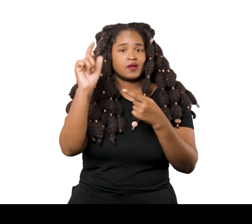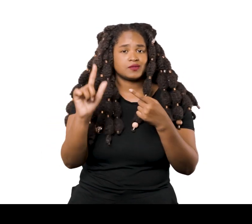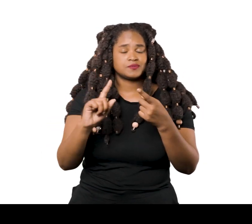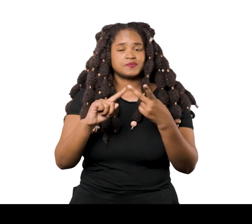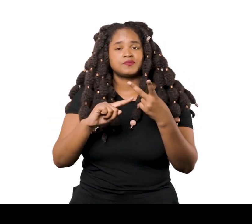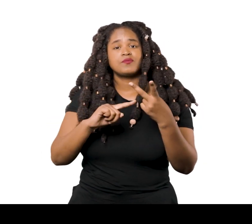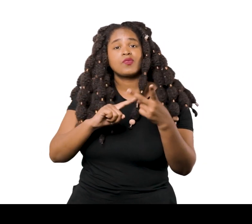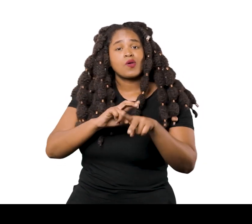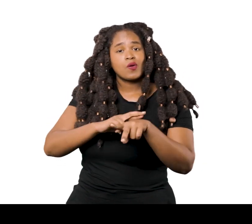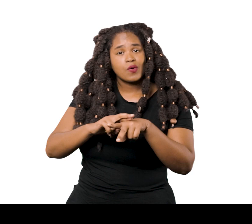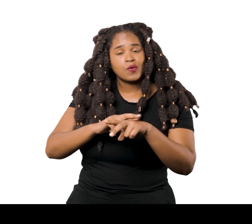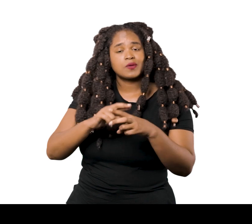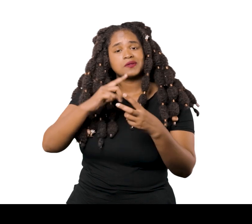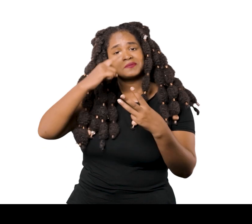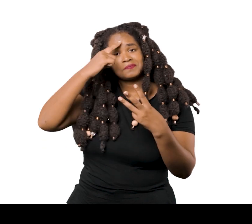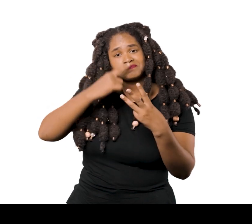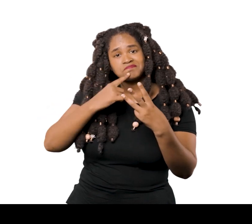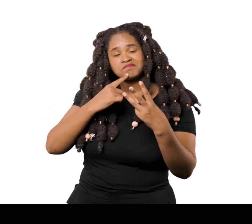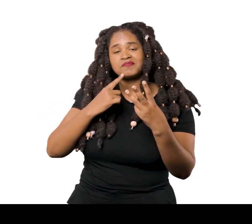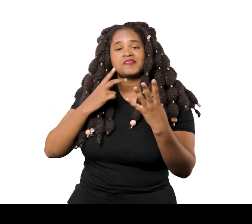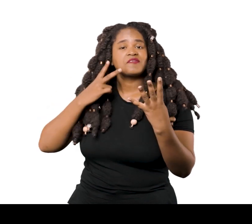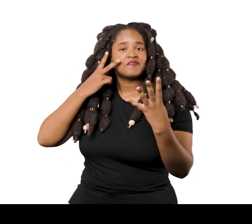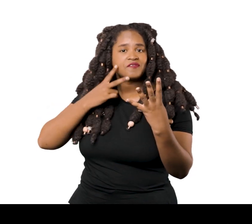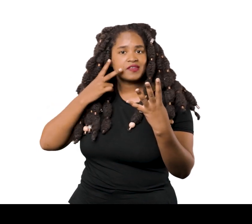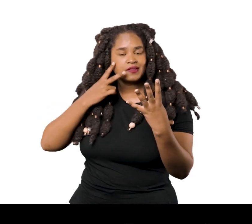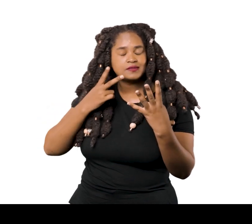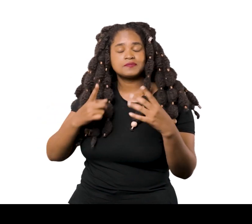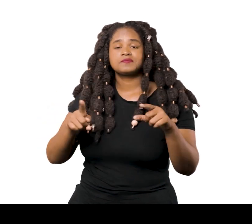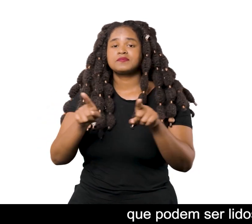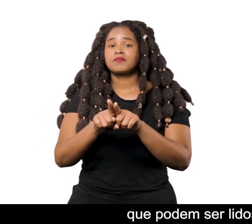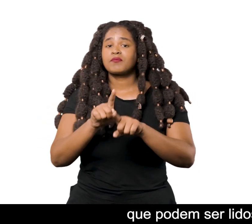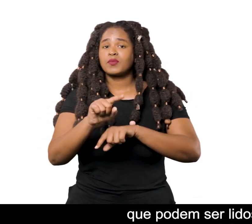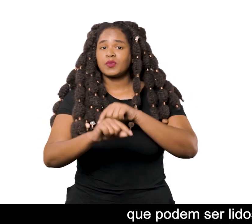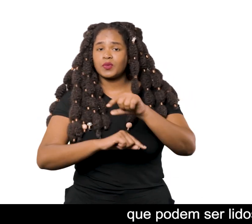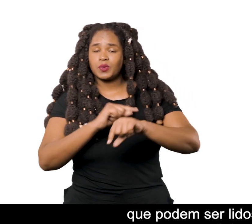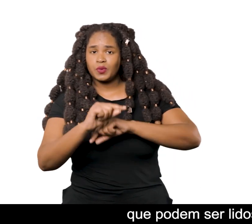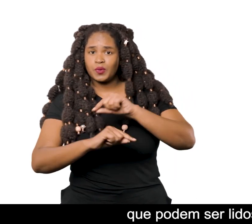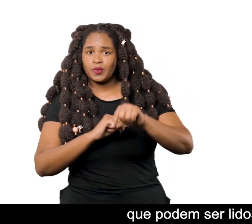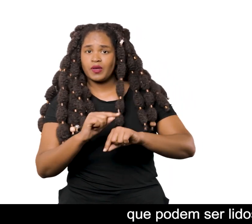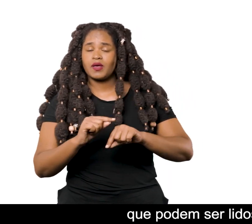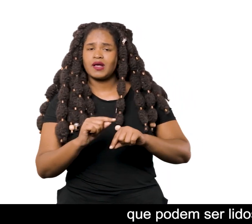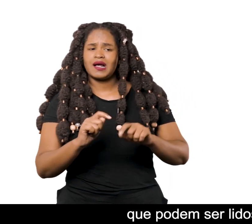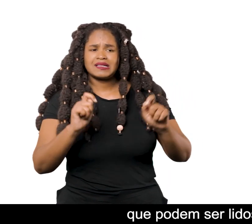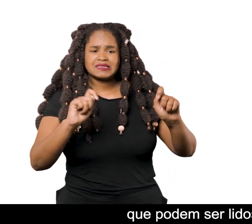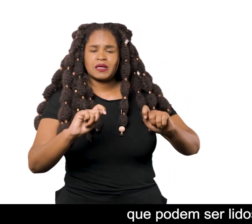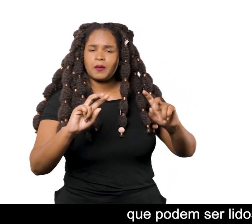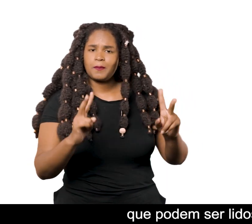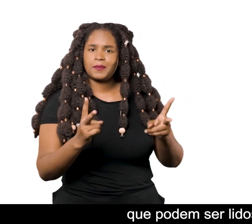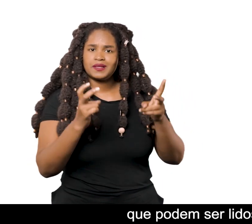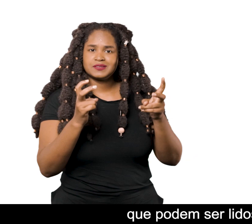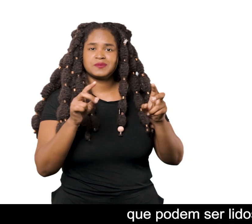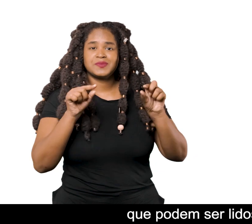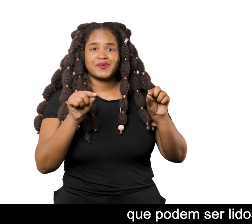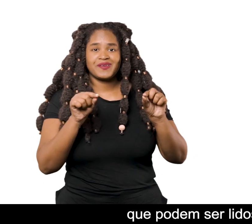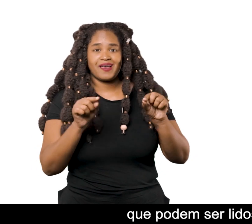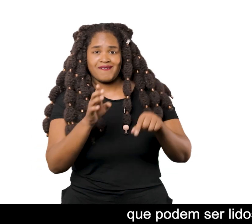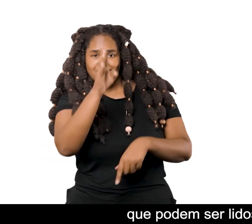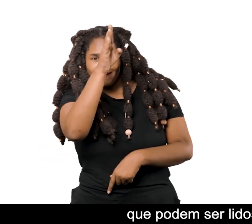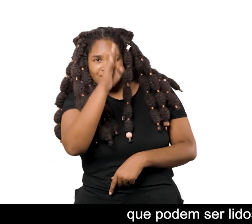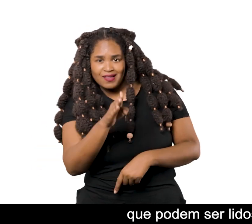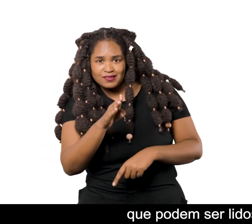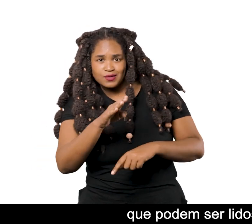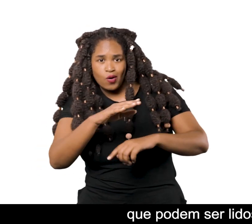verdes. Formam conjuntos com ângulos retos que podem ser lidos tanto na vertical como também